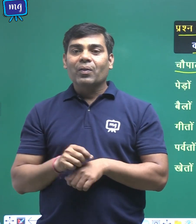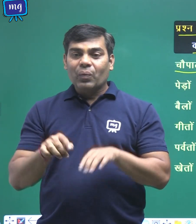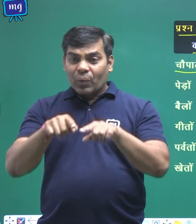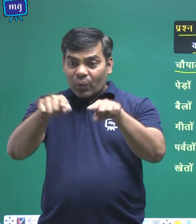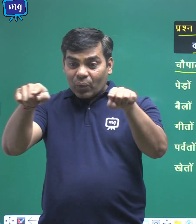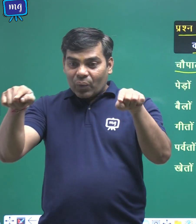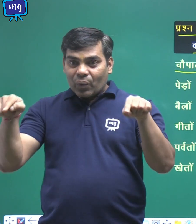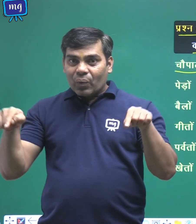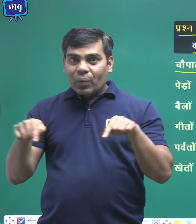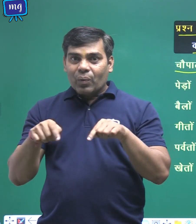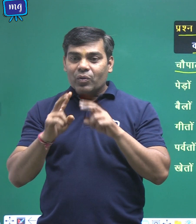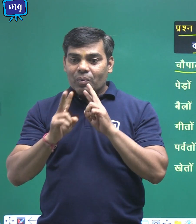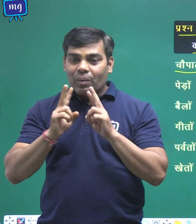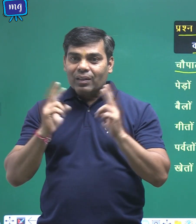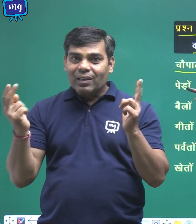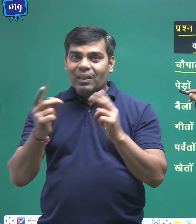चौपाल।